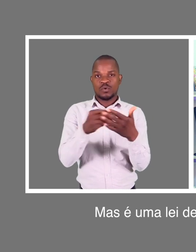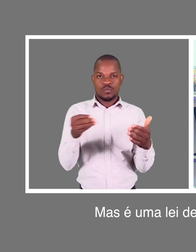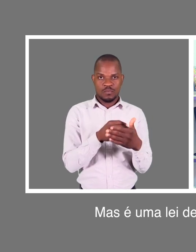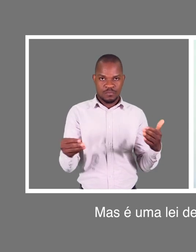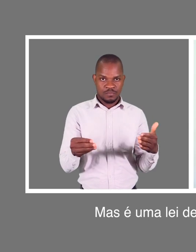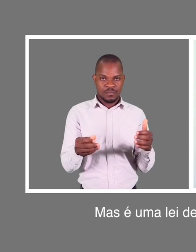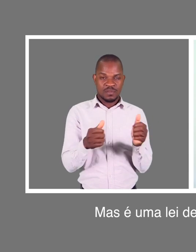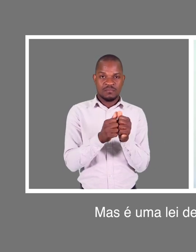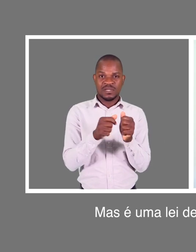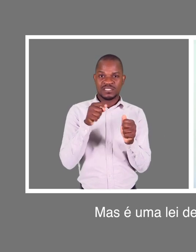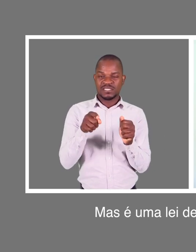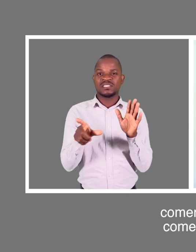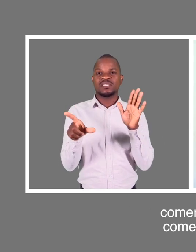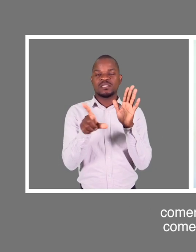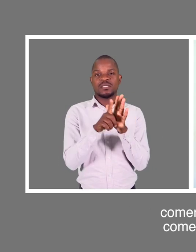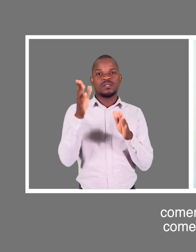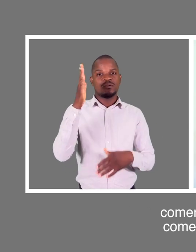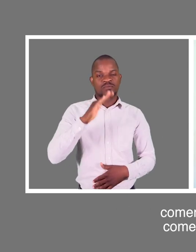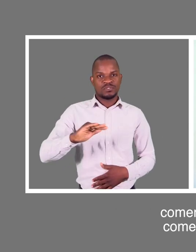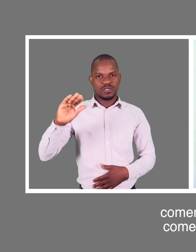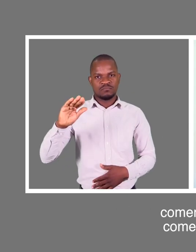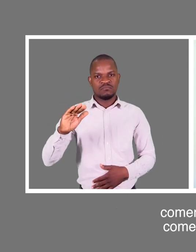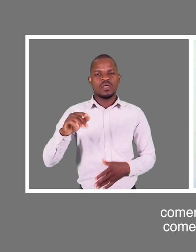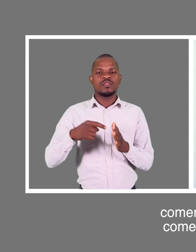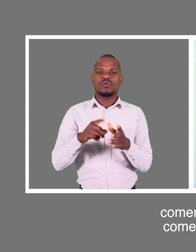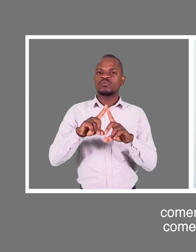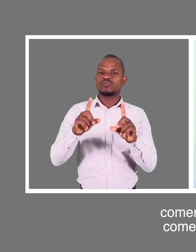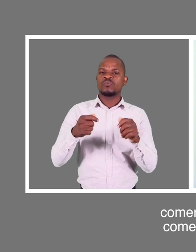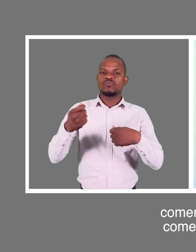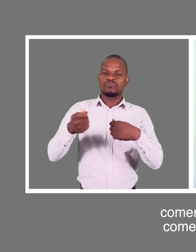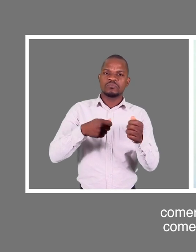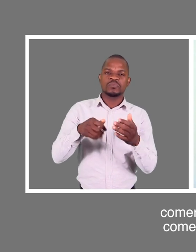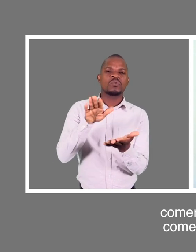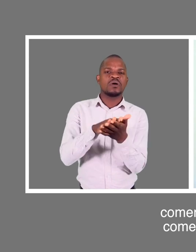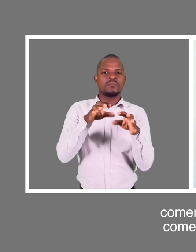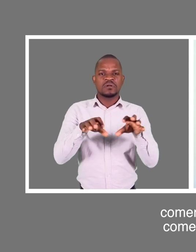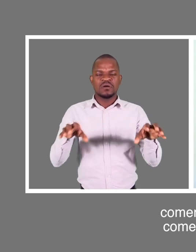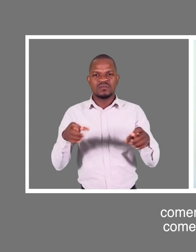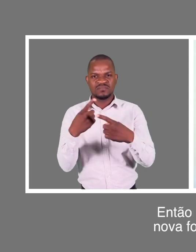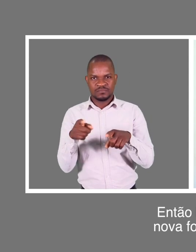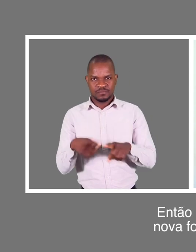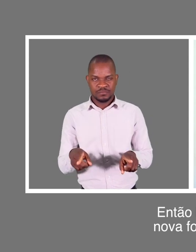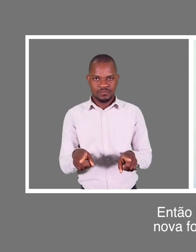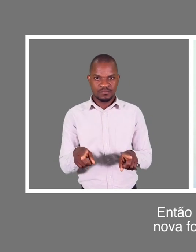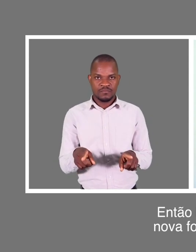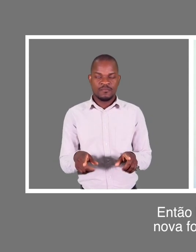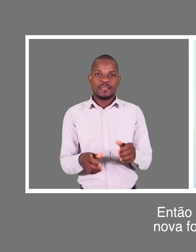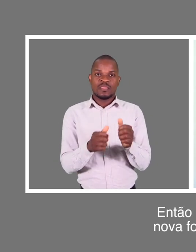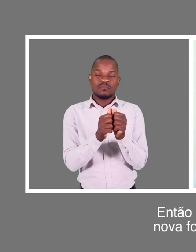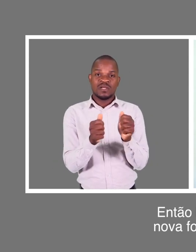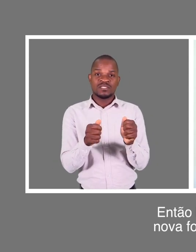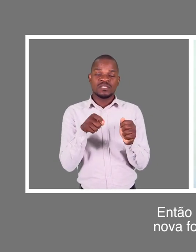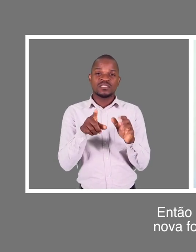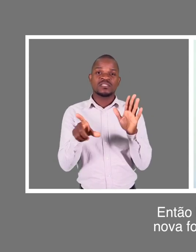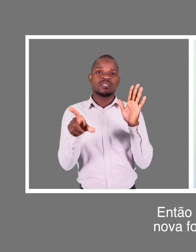consumidor em geral. Comércio tradicional, aquele comércio físico, presencial. Então, há